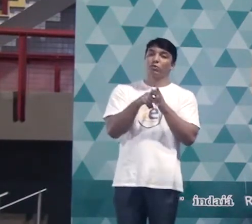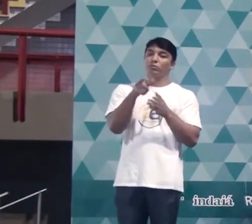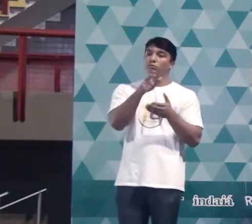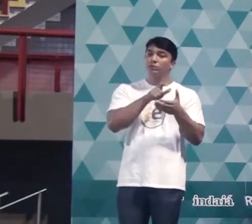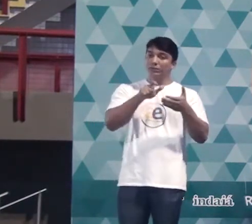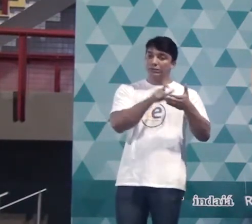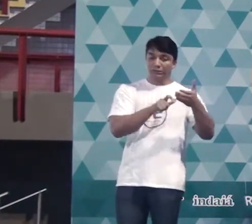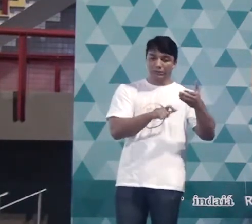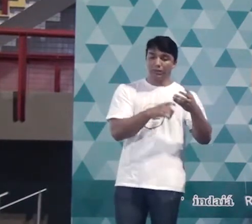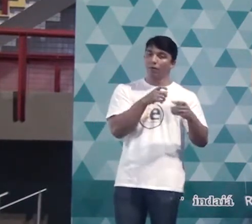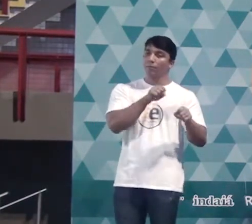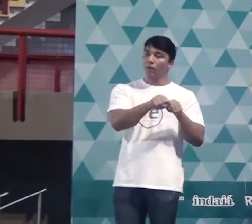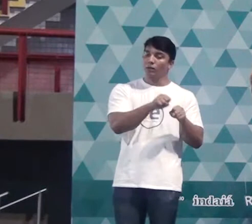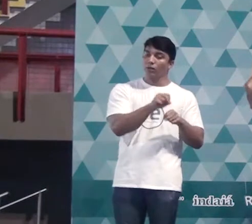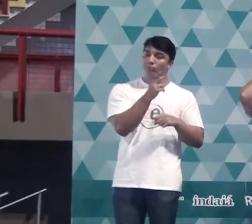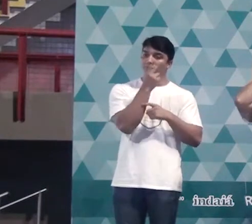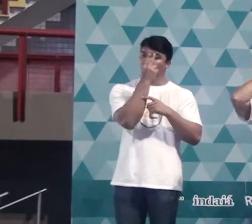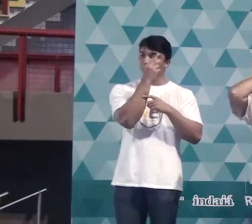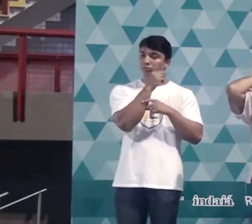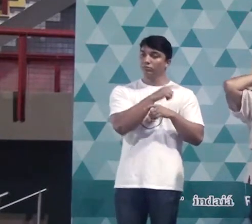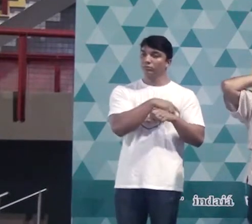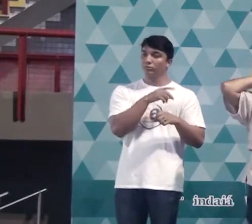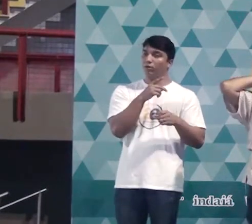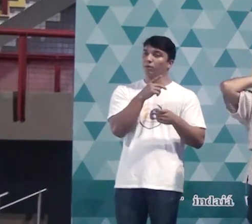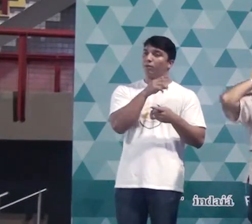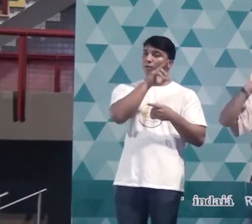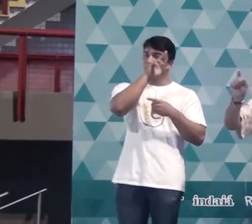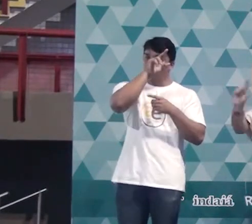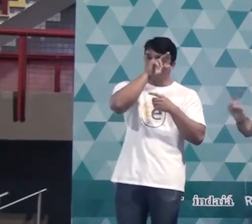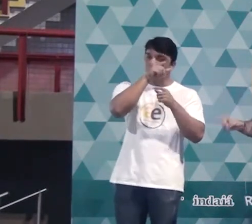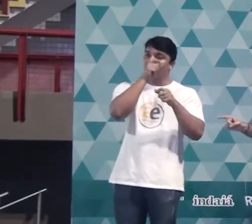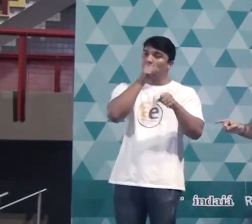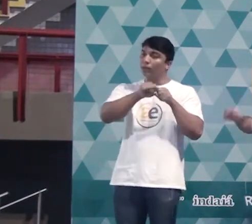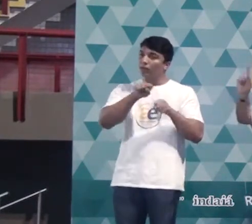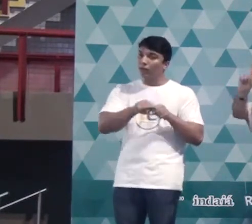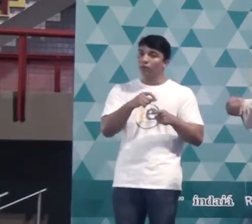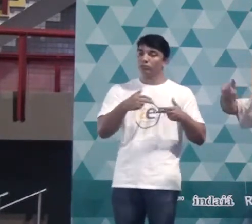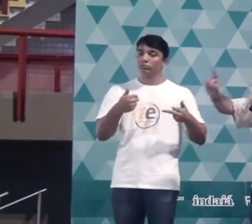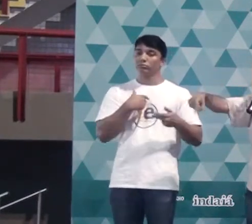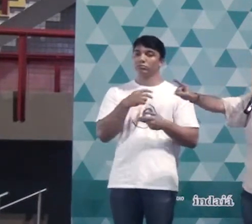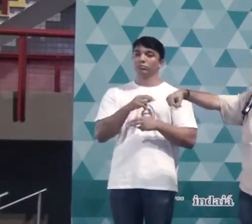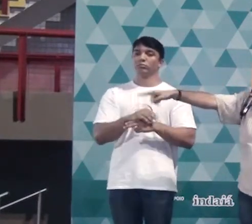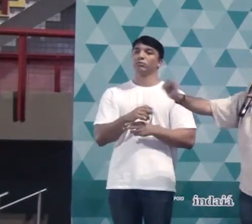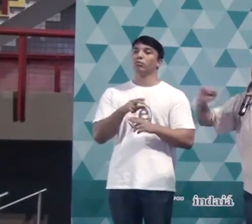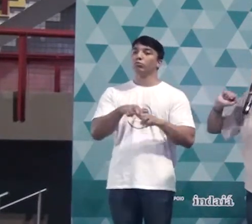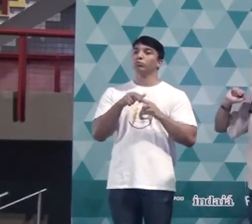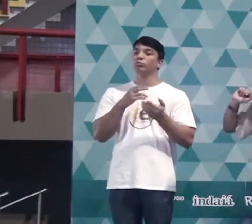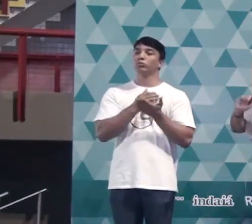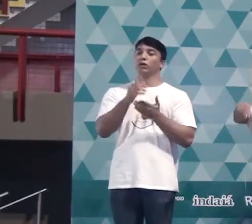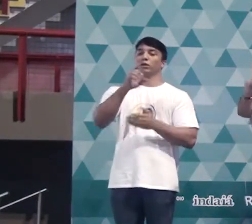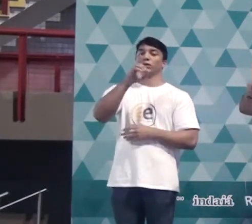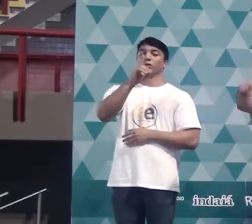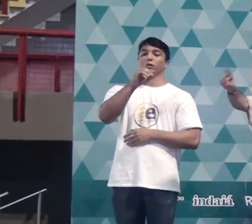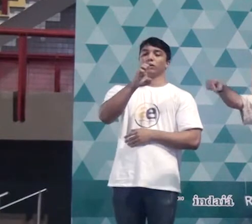inseticida, que indica um dos mais conhecidos inseticidas. É daí que vem dedetizar.